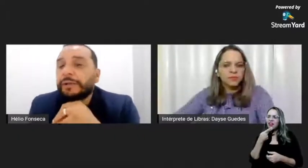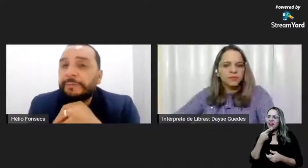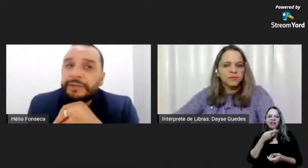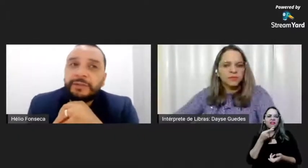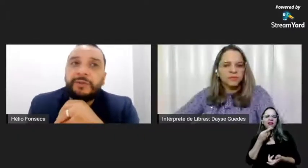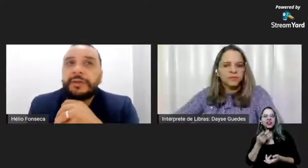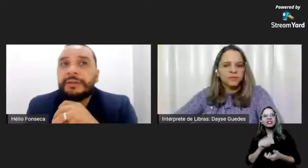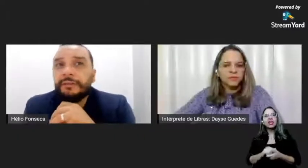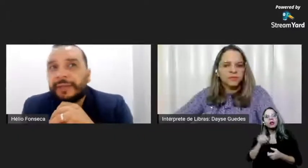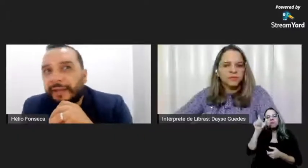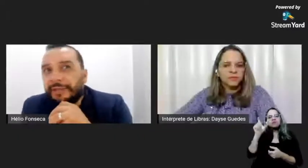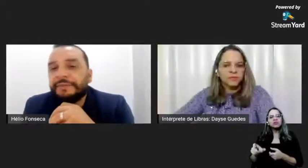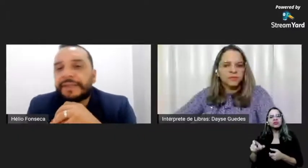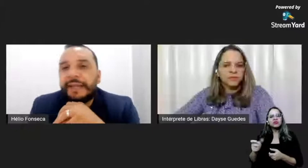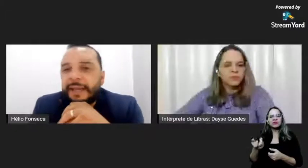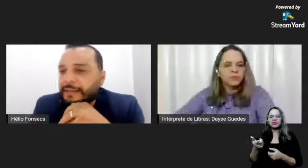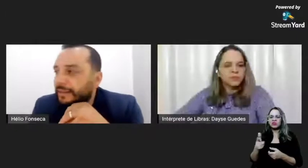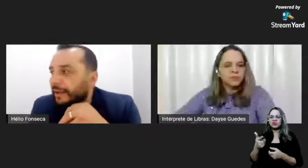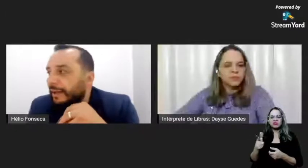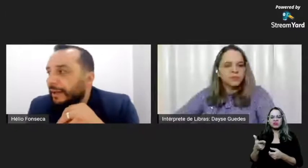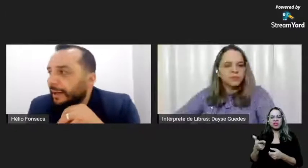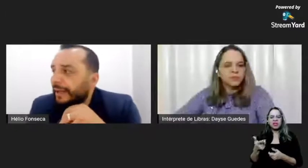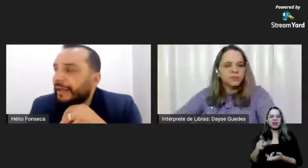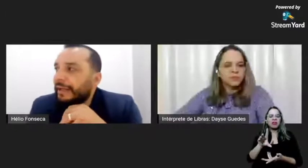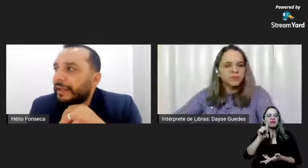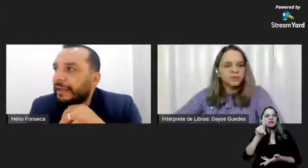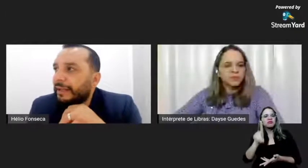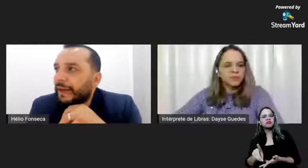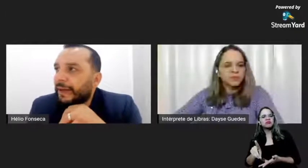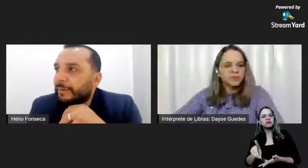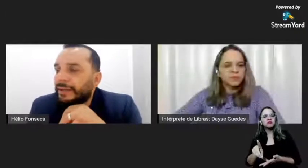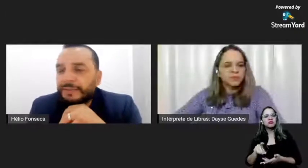que quando a pessoa não tem uma deficiência,